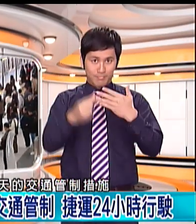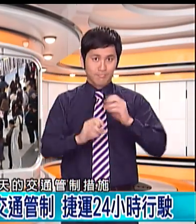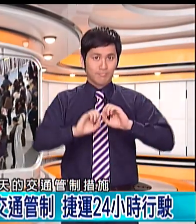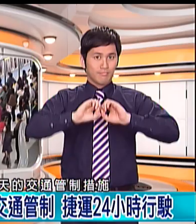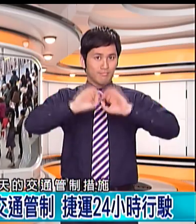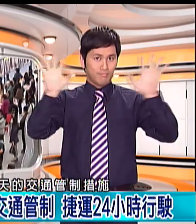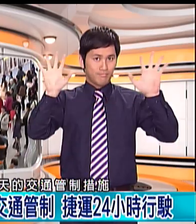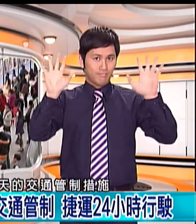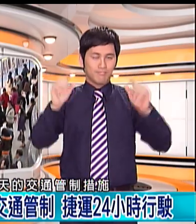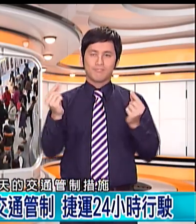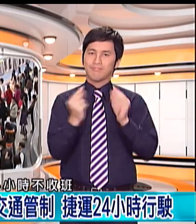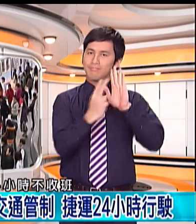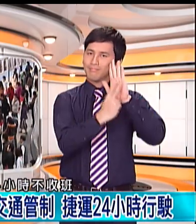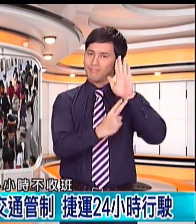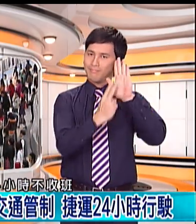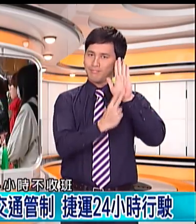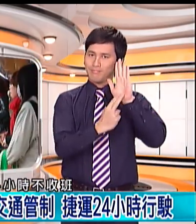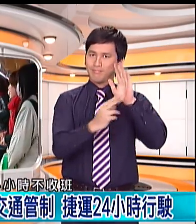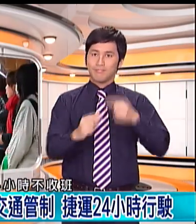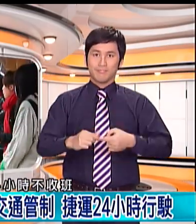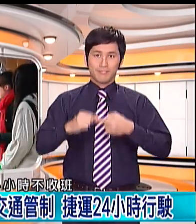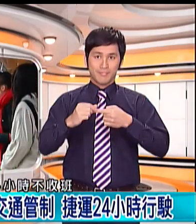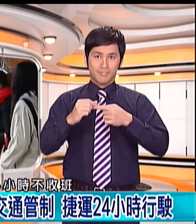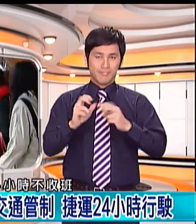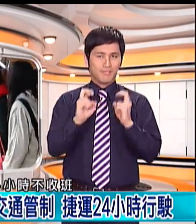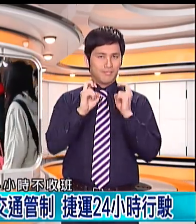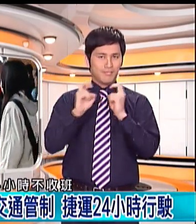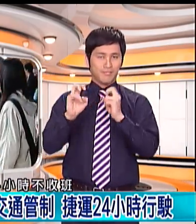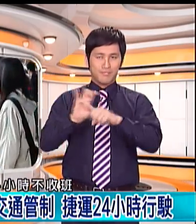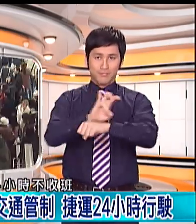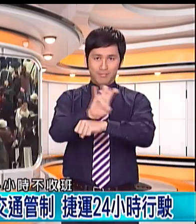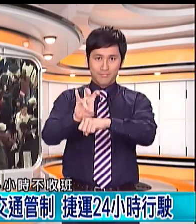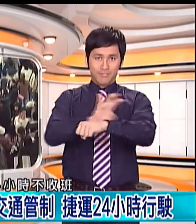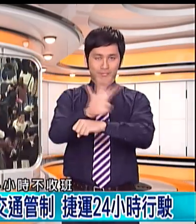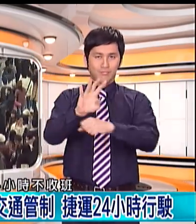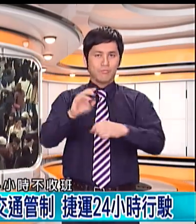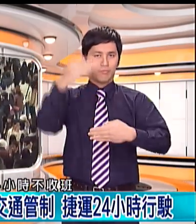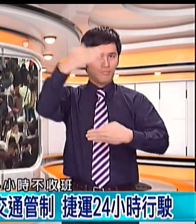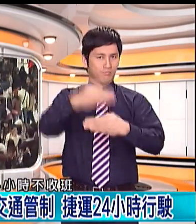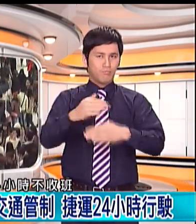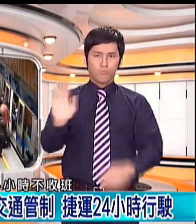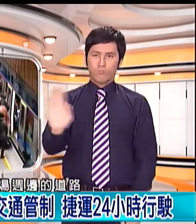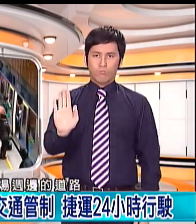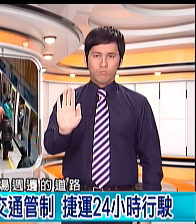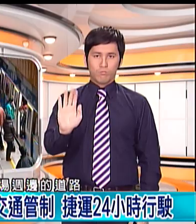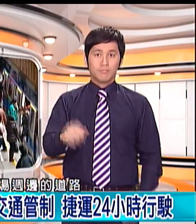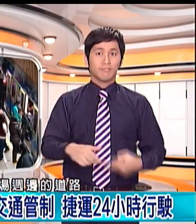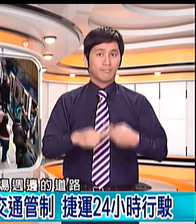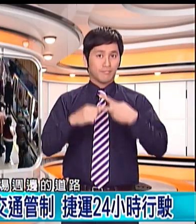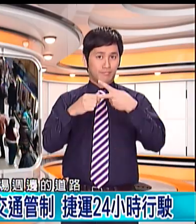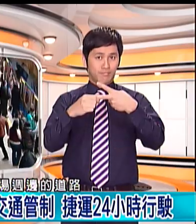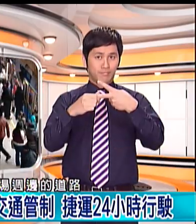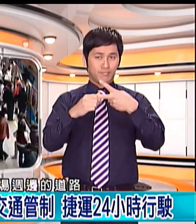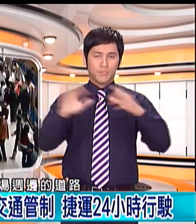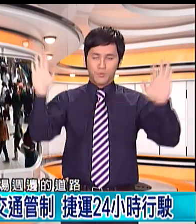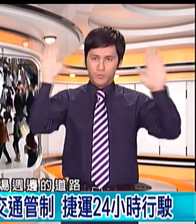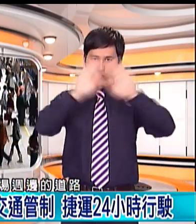施，包括了捷运24小时不收班，还有市府广场周边的道